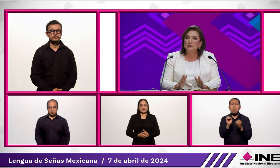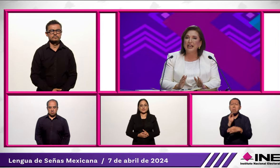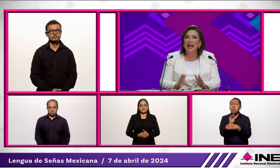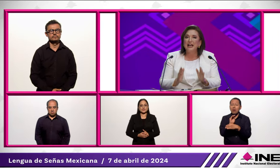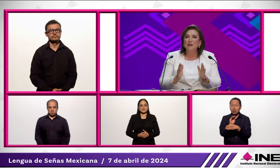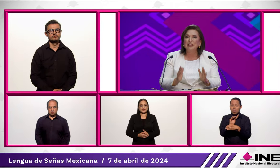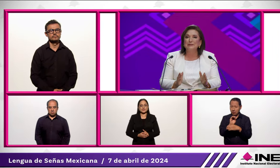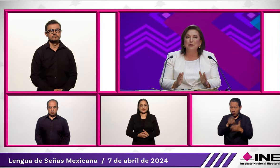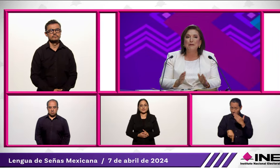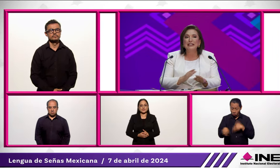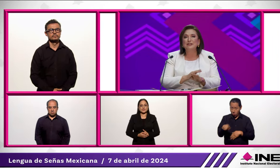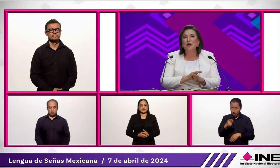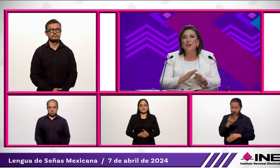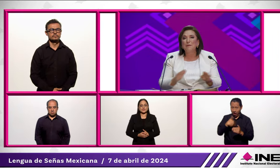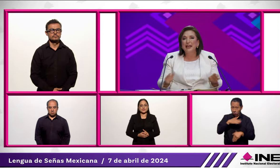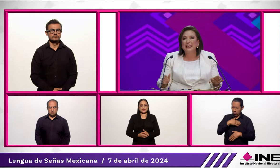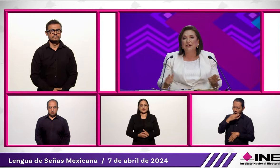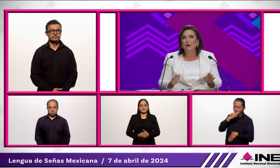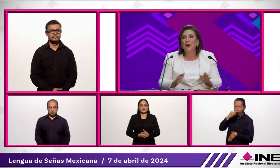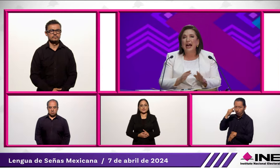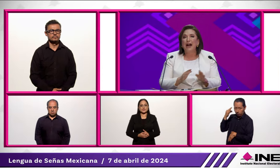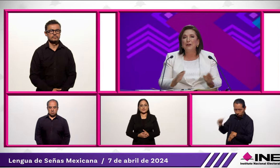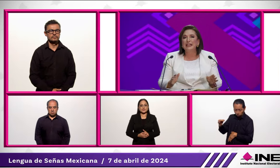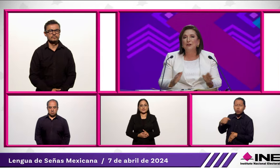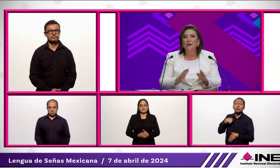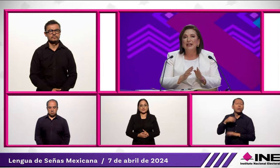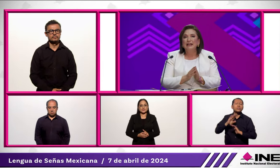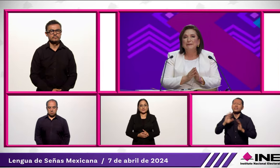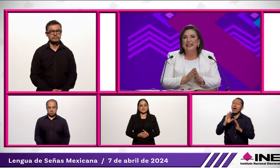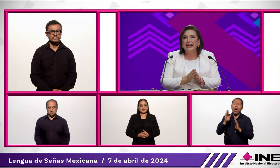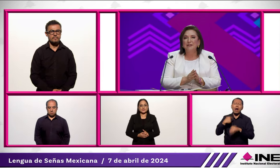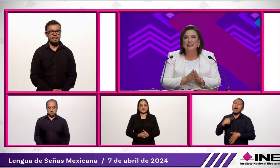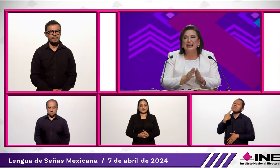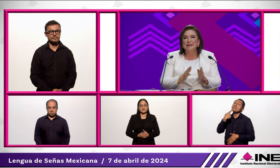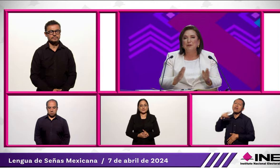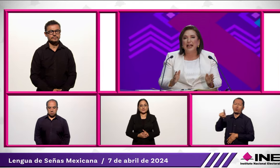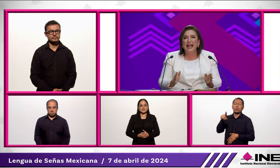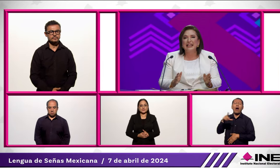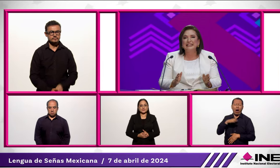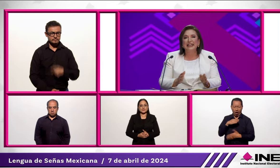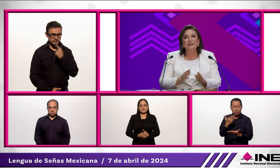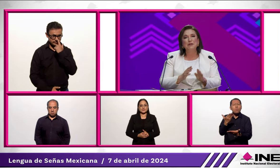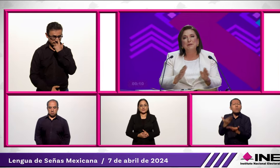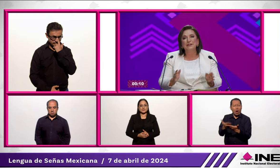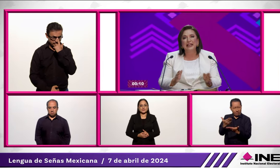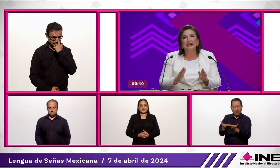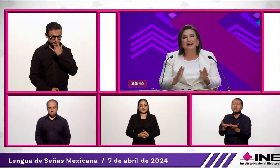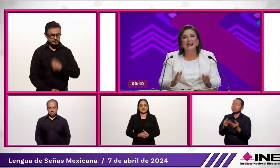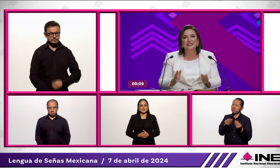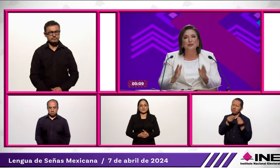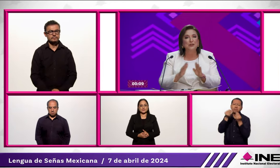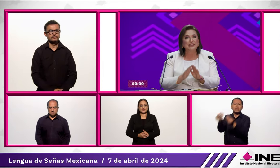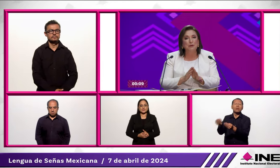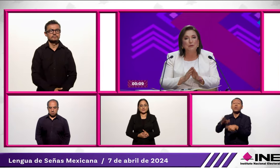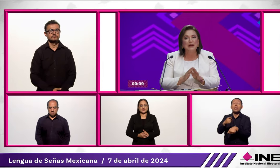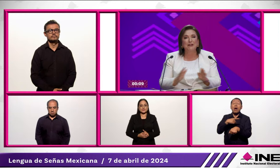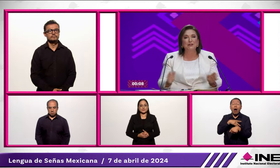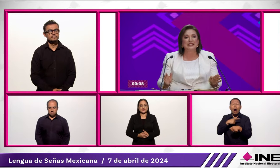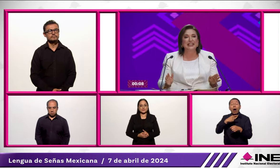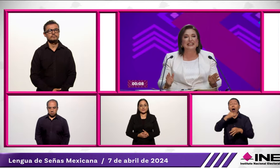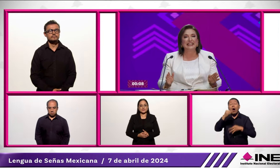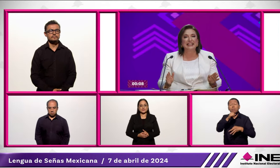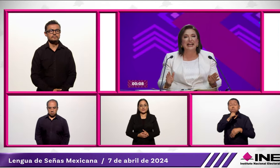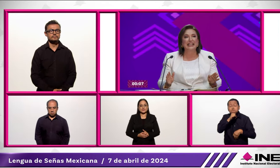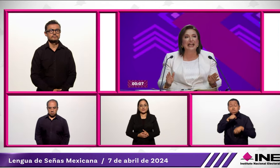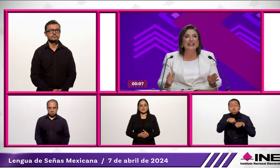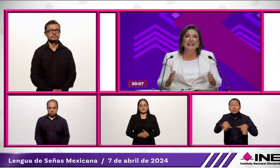una denuncia con las pruebas. Todo México ha oído videos inmorales de que no importa que el balasto no cumpla con